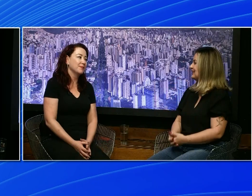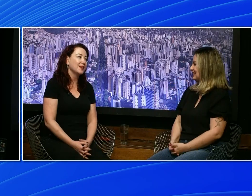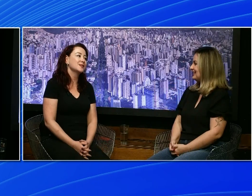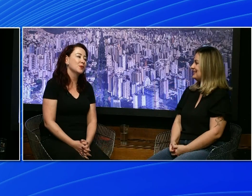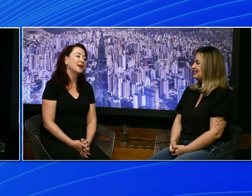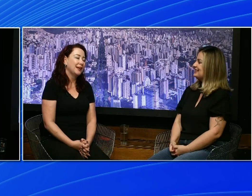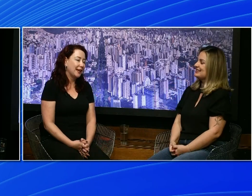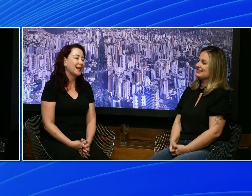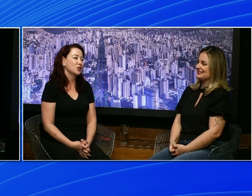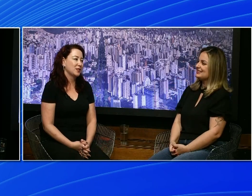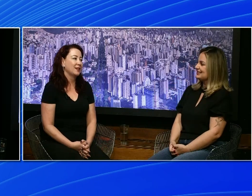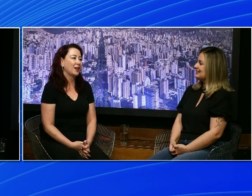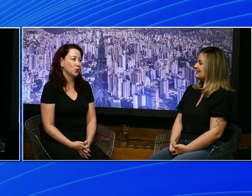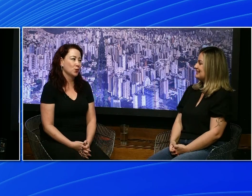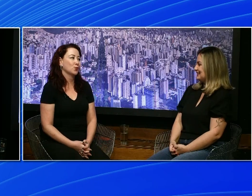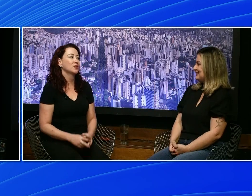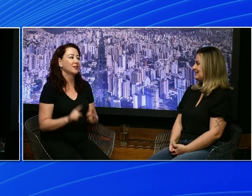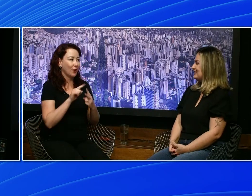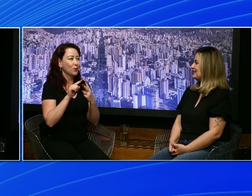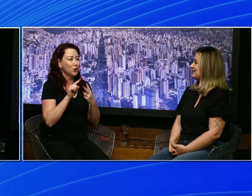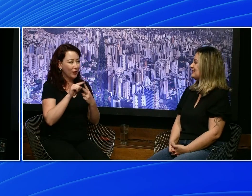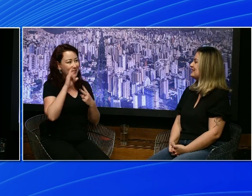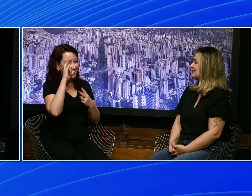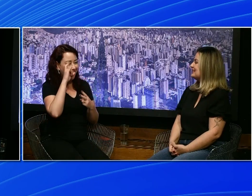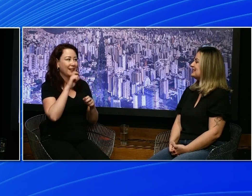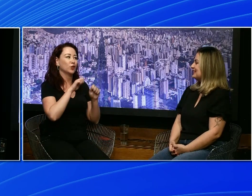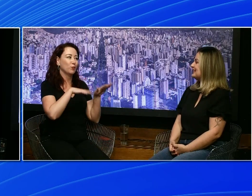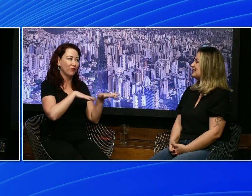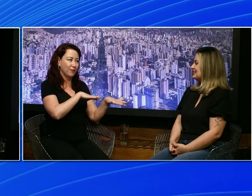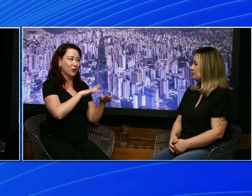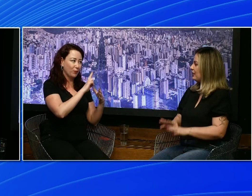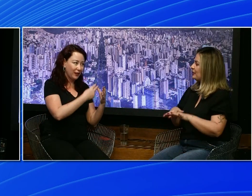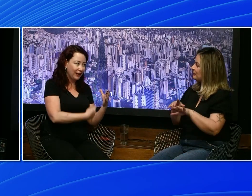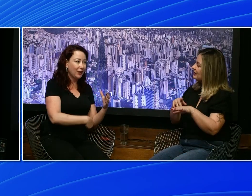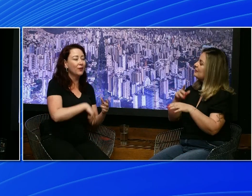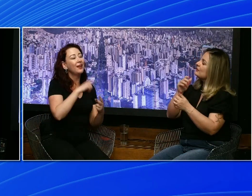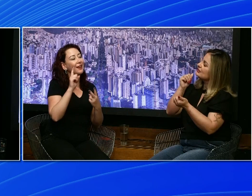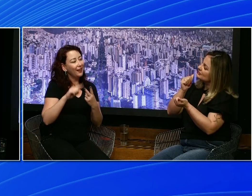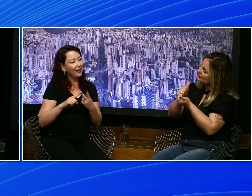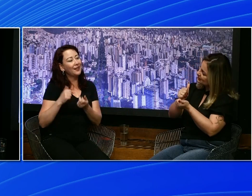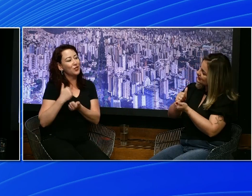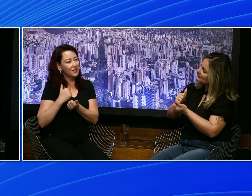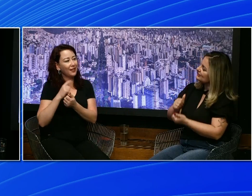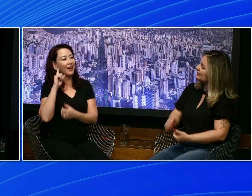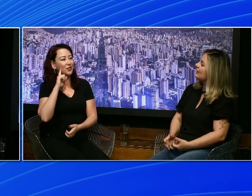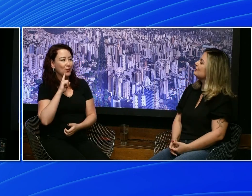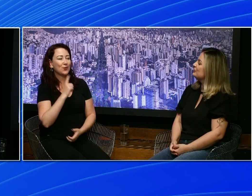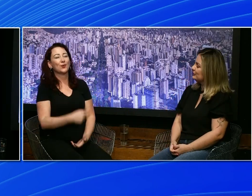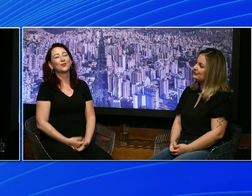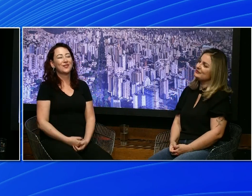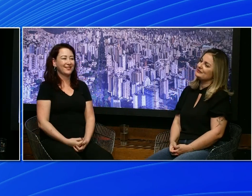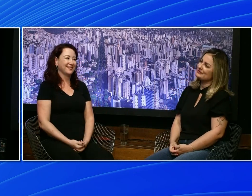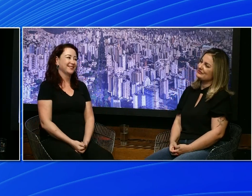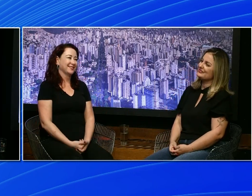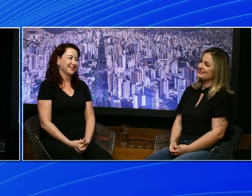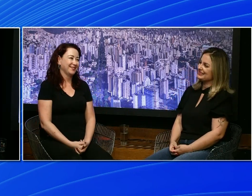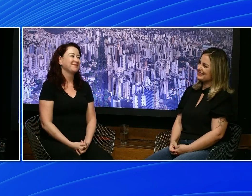mesmo, que é na Sociedade dos Surdos. Então, os dois Instagram, do movimento bilingue e da Sociedade dos Surdos. Muito obrigado.